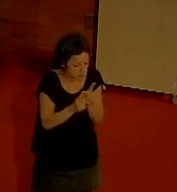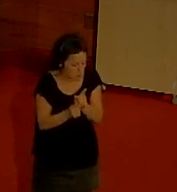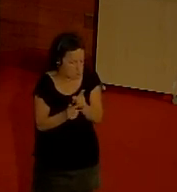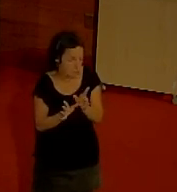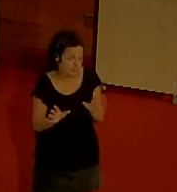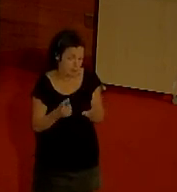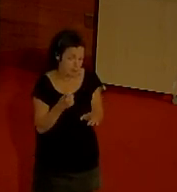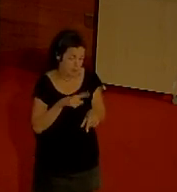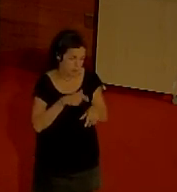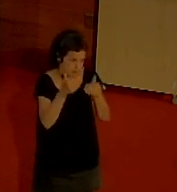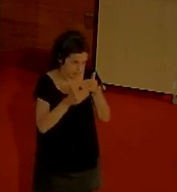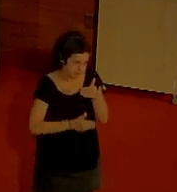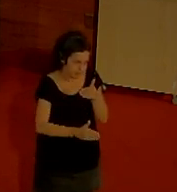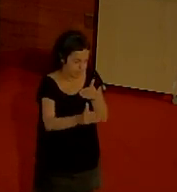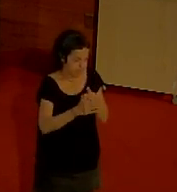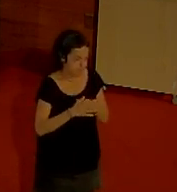está.